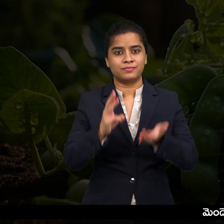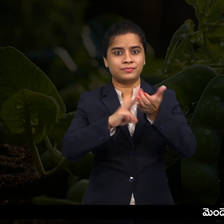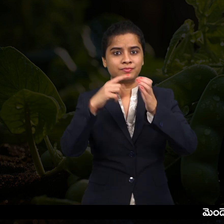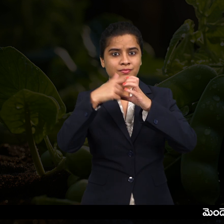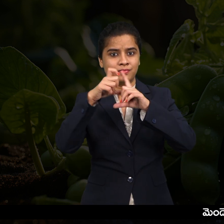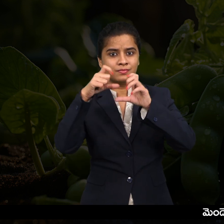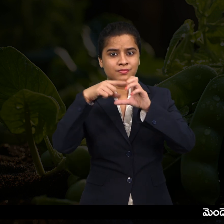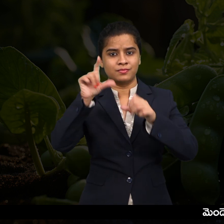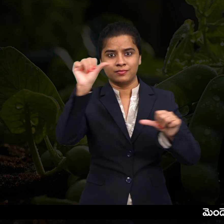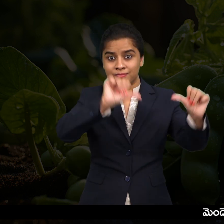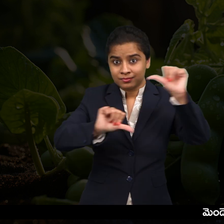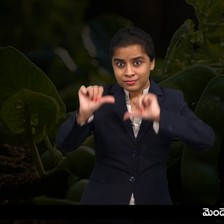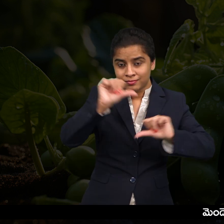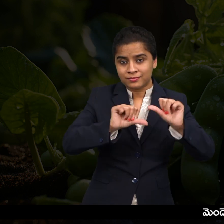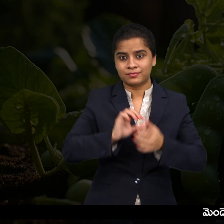మెండెల్ ప్రయోగాలు.